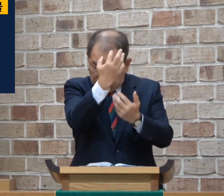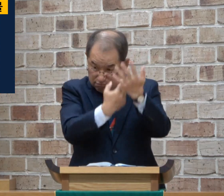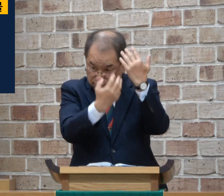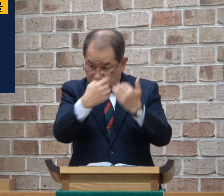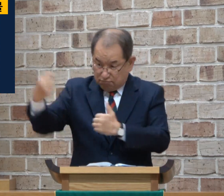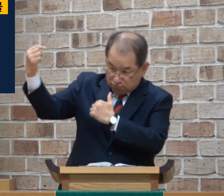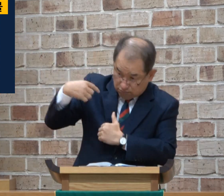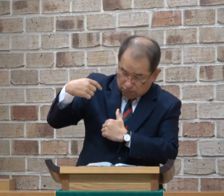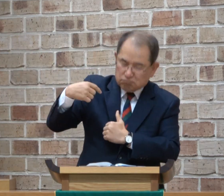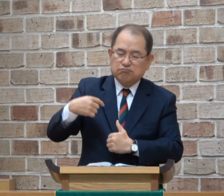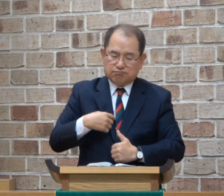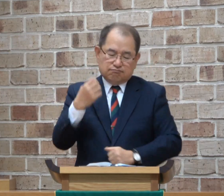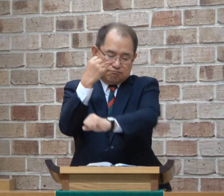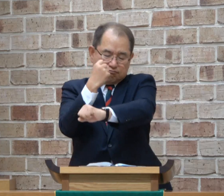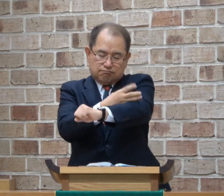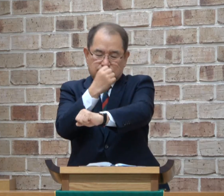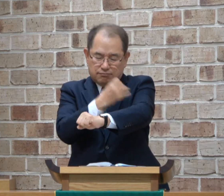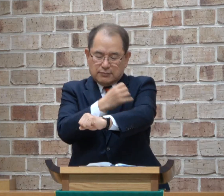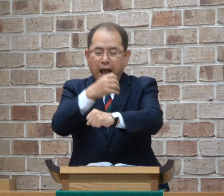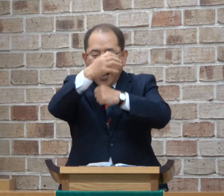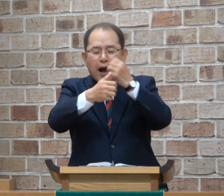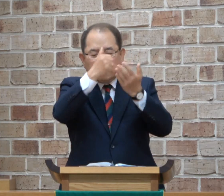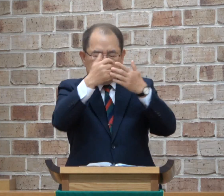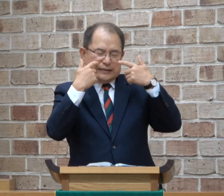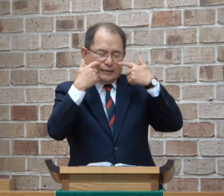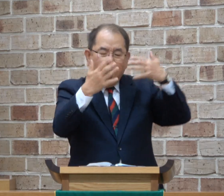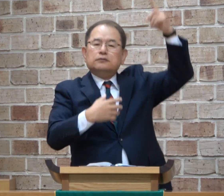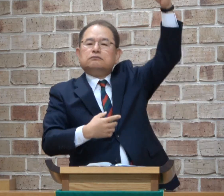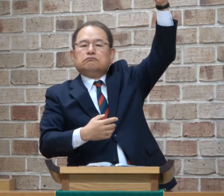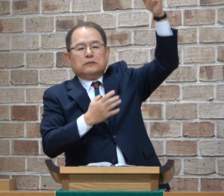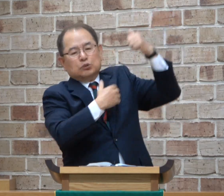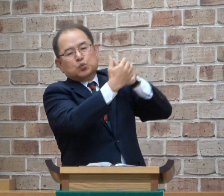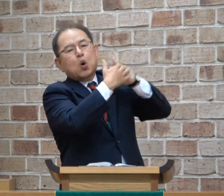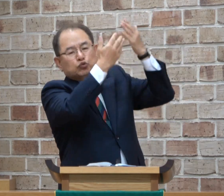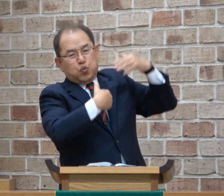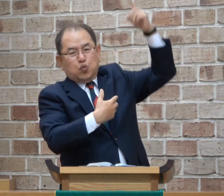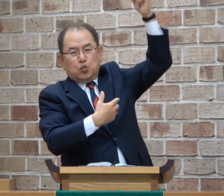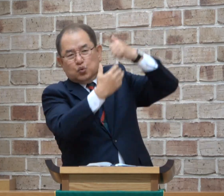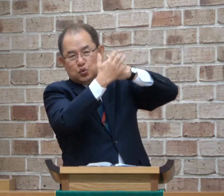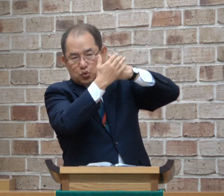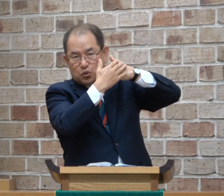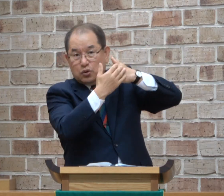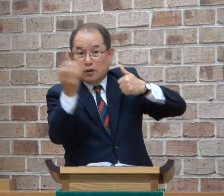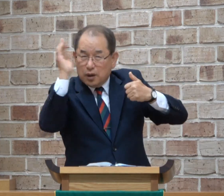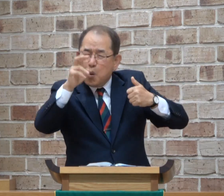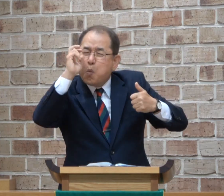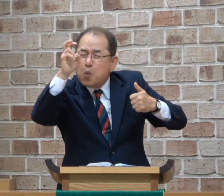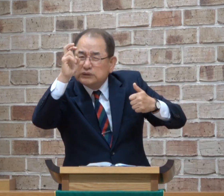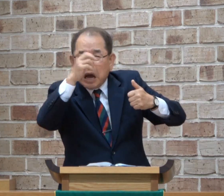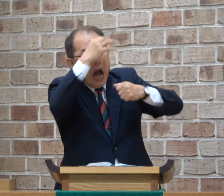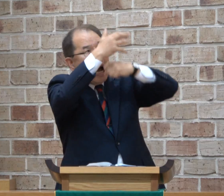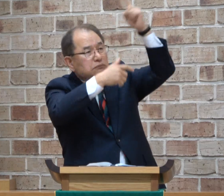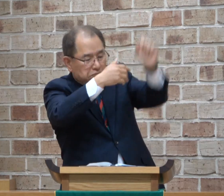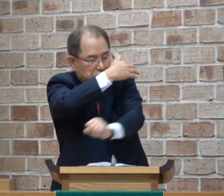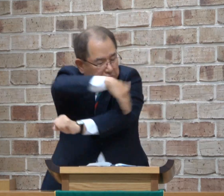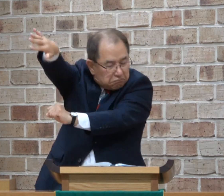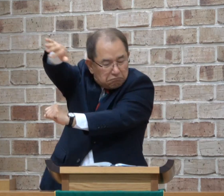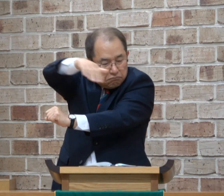제가 풀무불로 들어가겠습니다. 그러나 하나님은 확실히 계십니다. 그런데